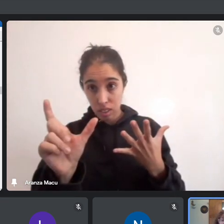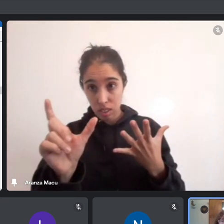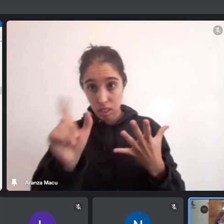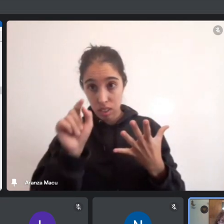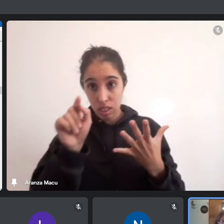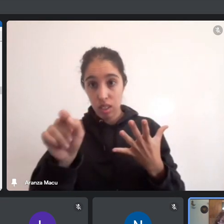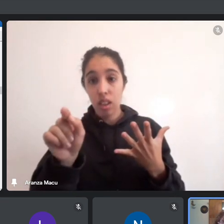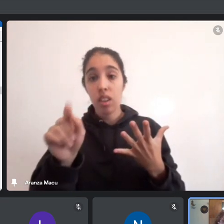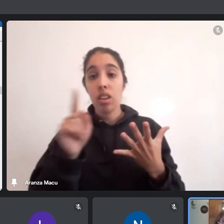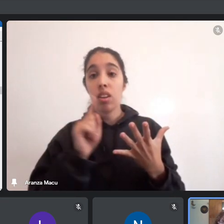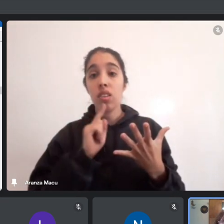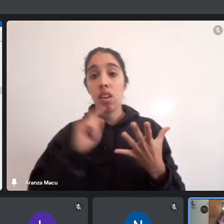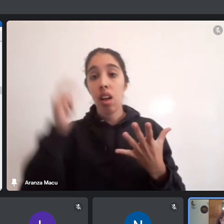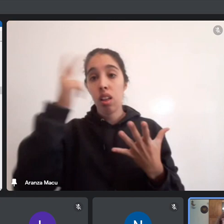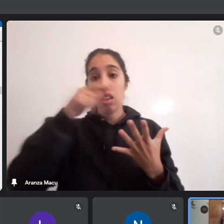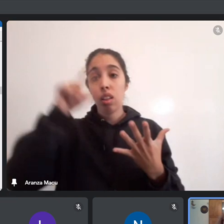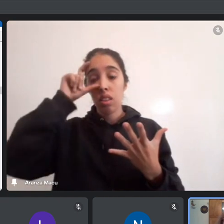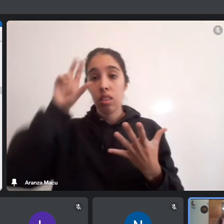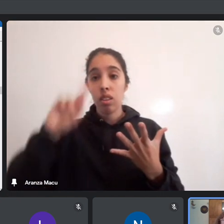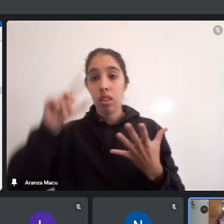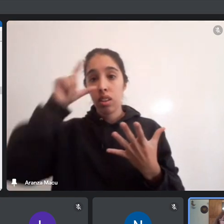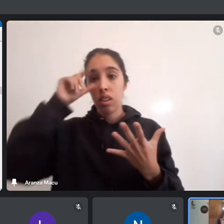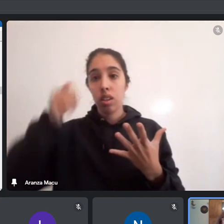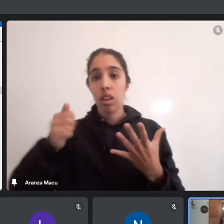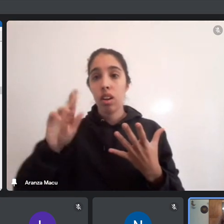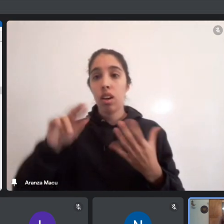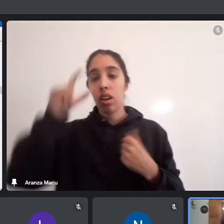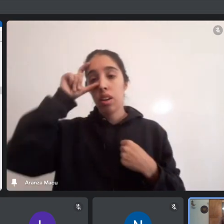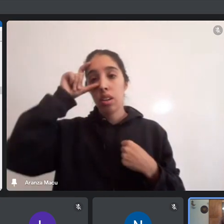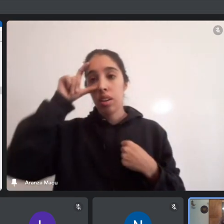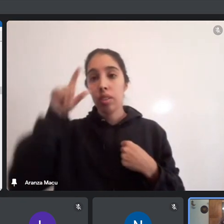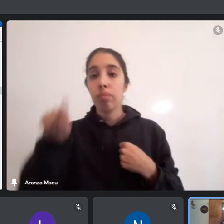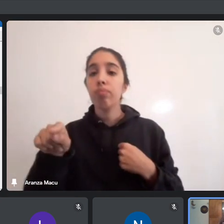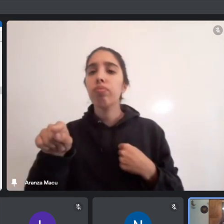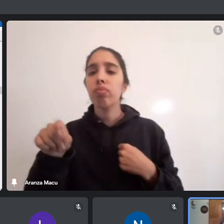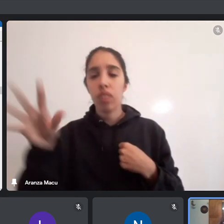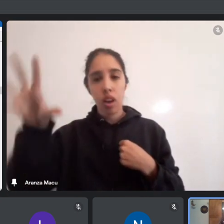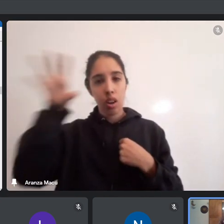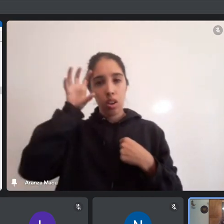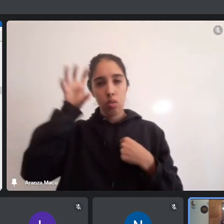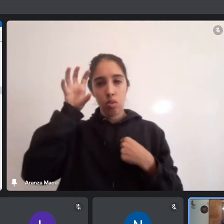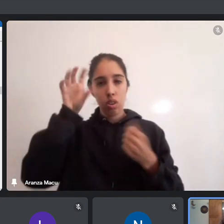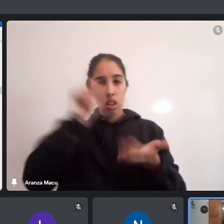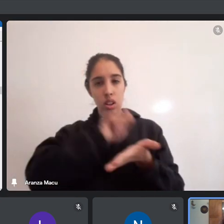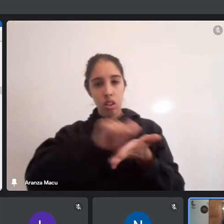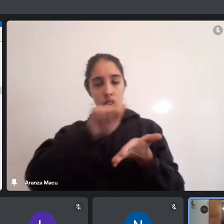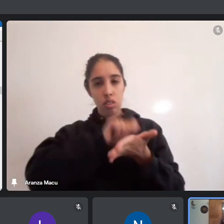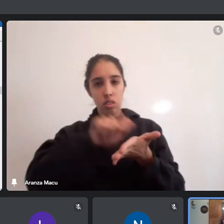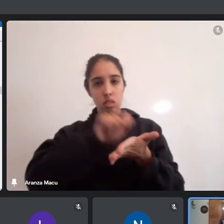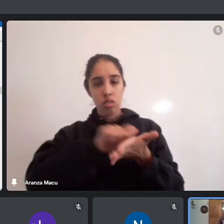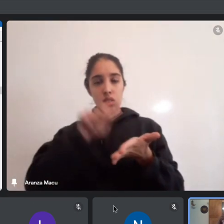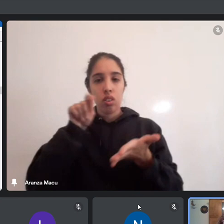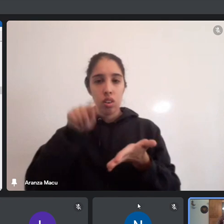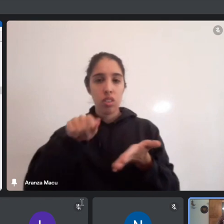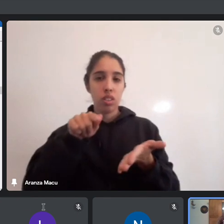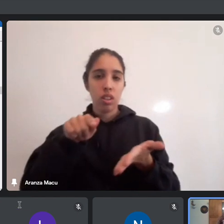arar, ¿sí? Si ustedes, esto recuérdenlo y anótenlo junto, de aris, de arar, que quiere decir